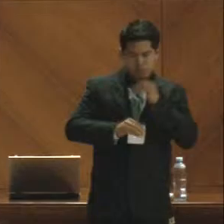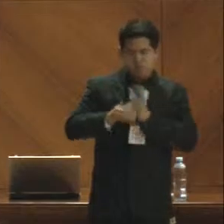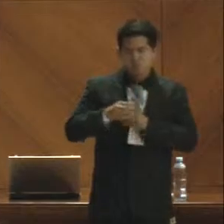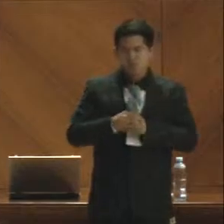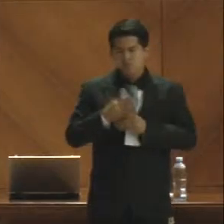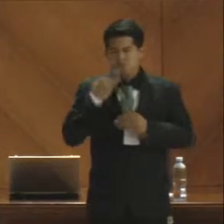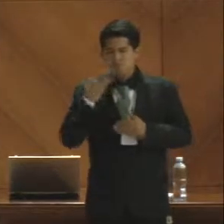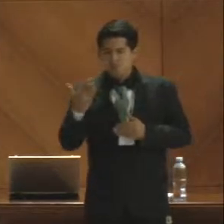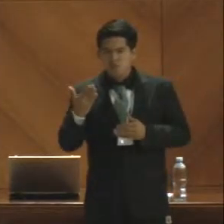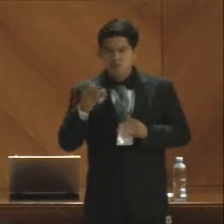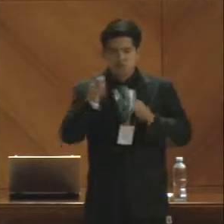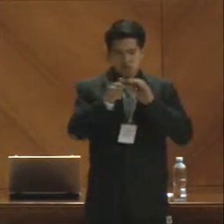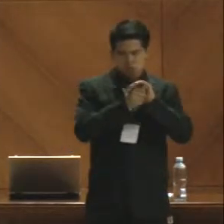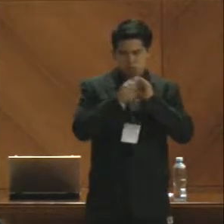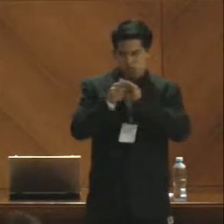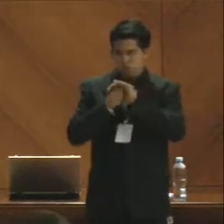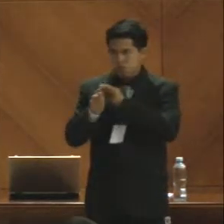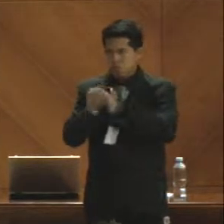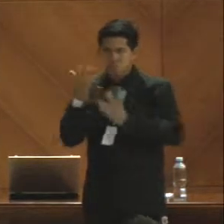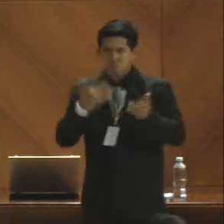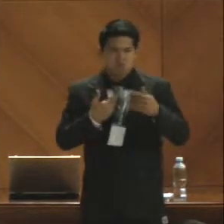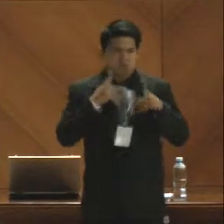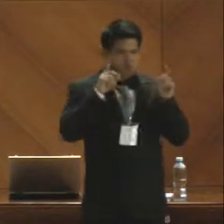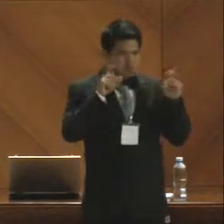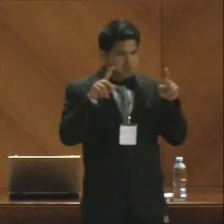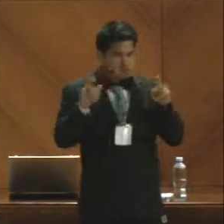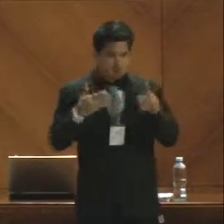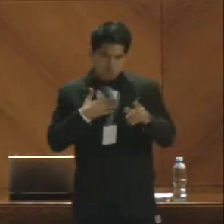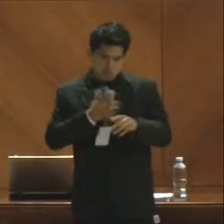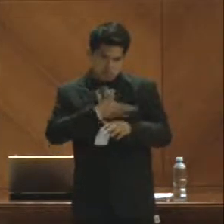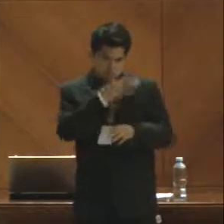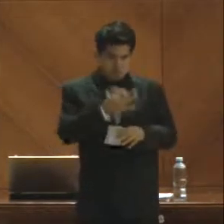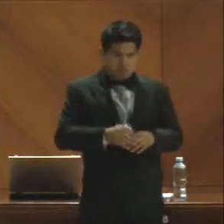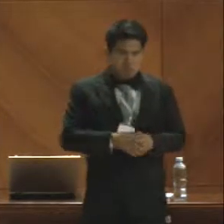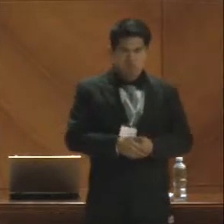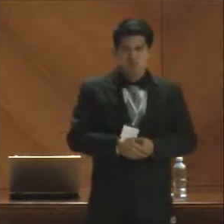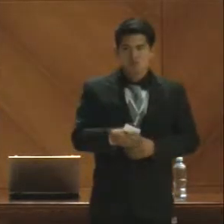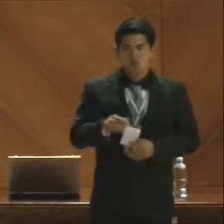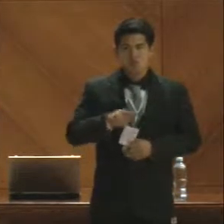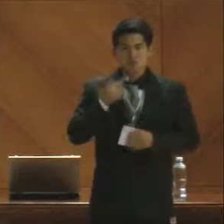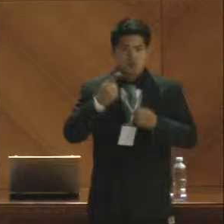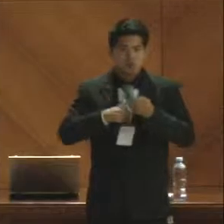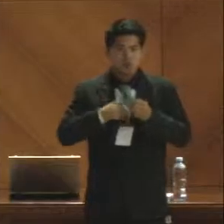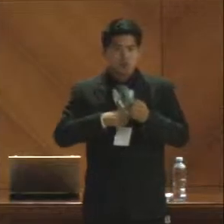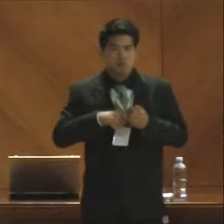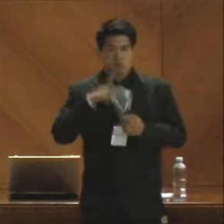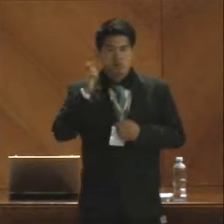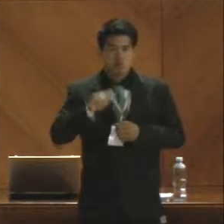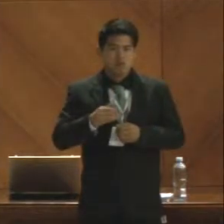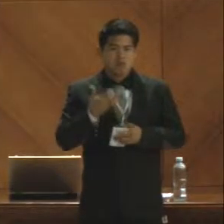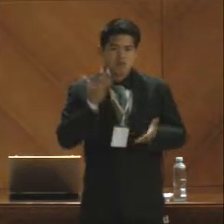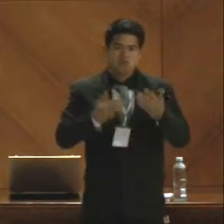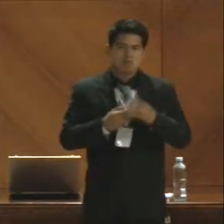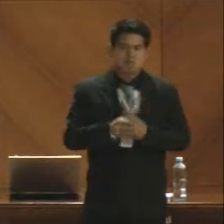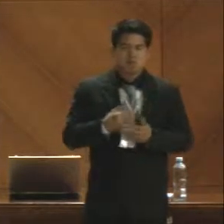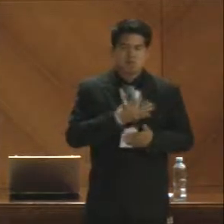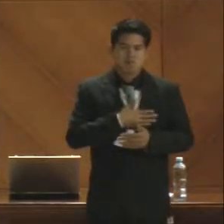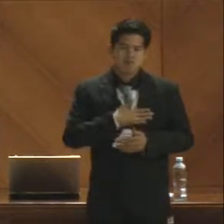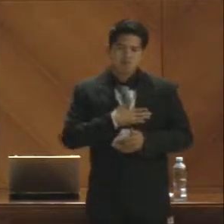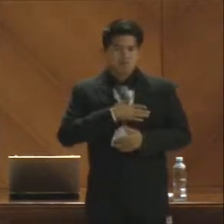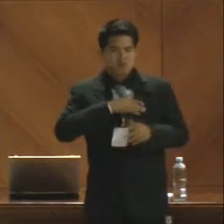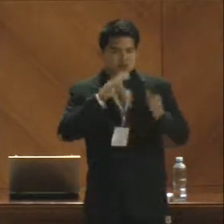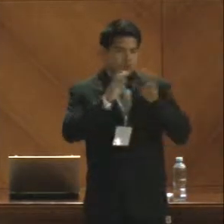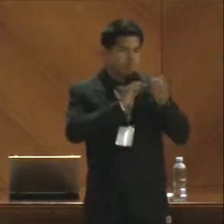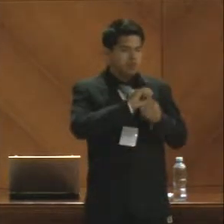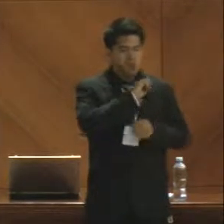serán sinceros y alzarán las manos cuando les pregunten. No sé cómo se diga aquí, pero ahí en Quito y en la sierra dicen, verás, mijito, no estarás hablando con extraños. Y